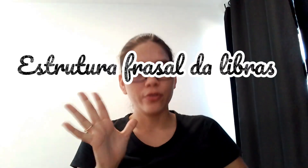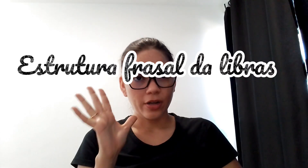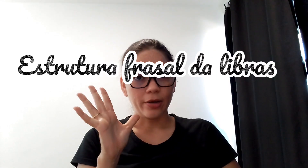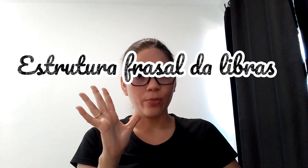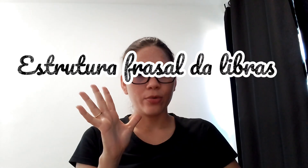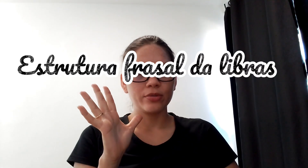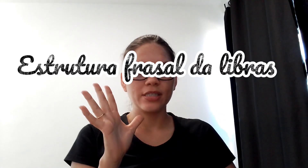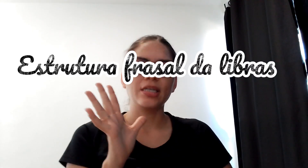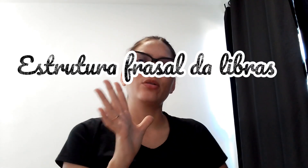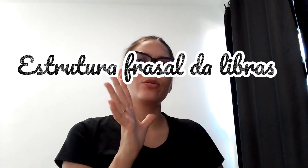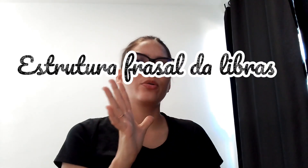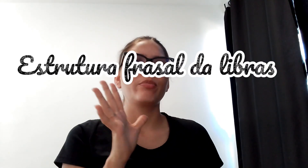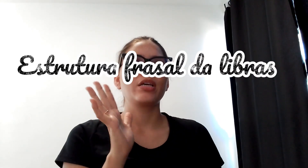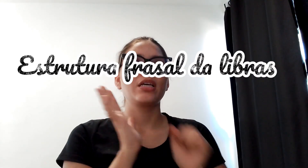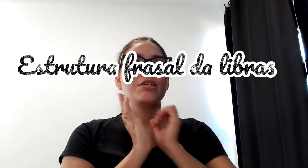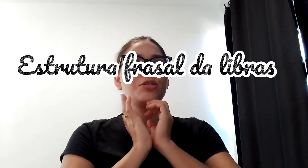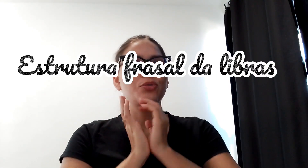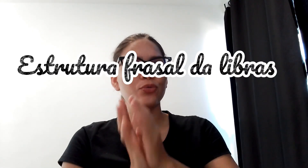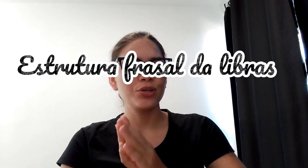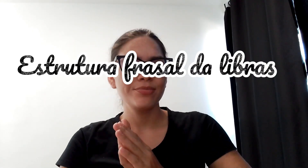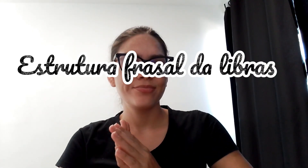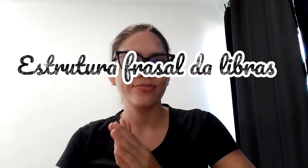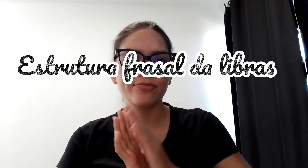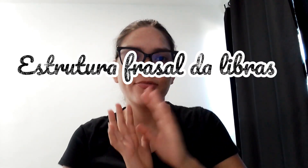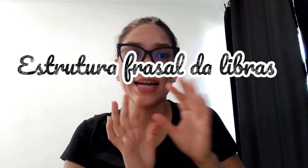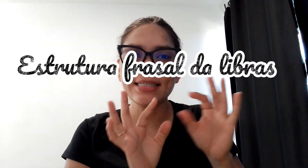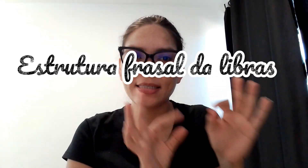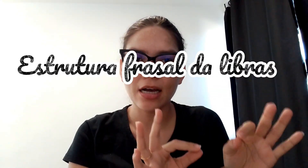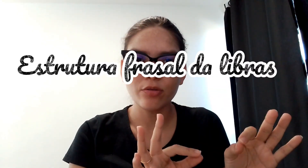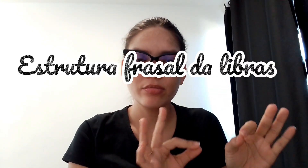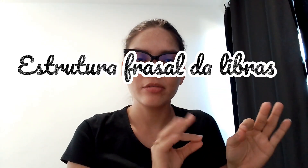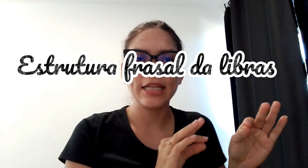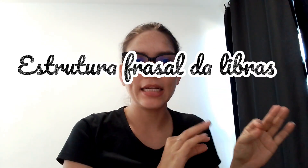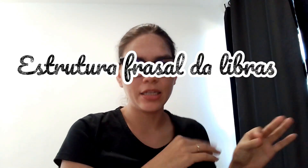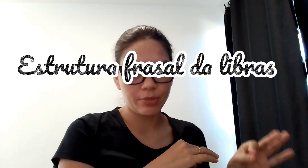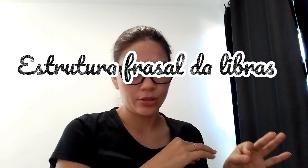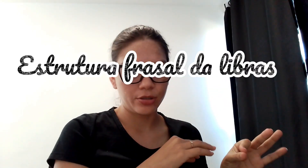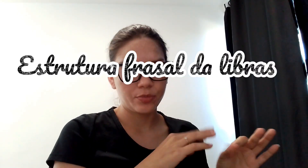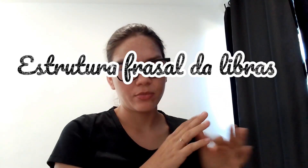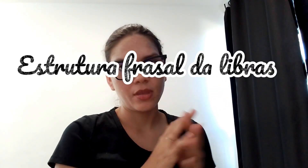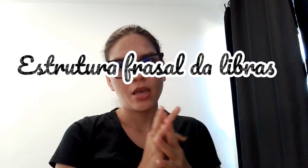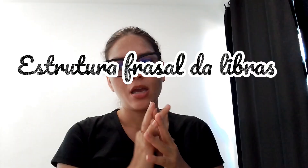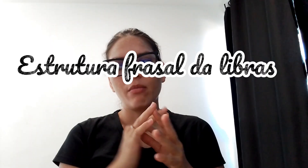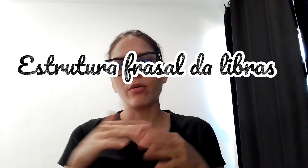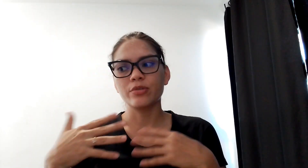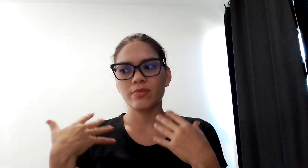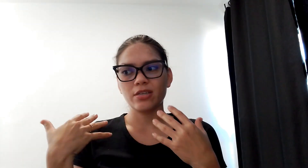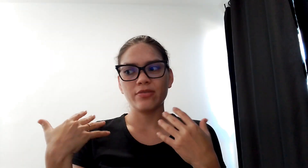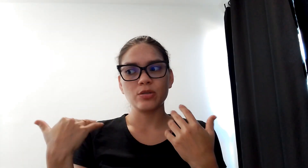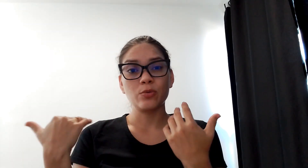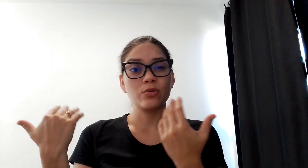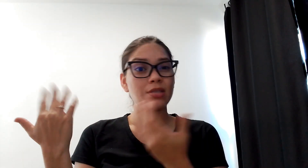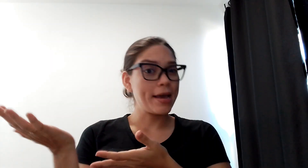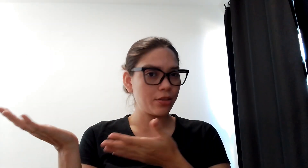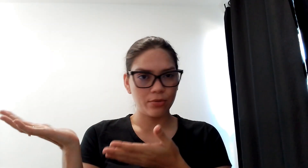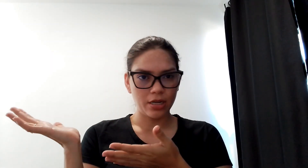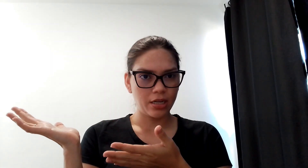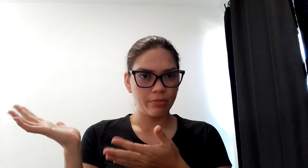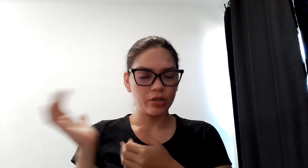vou falar um pouco nessa aula sobre estrutura frasal da Libras. Bom, se você faz um curso técnico da Libras,